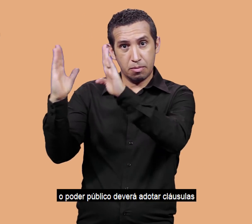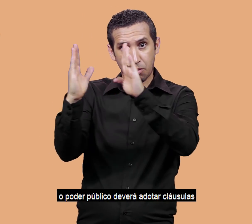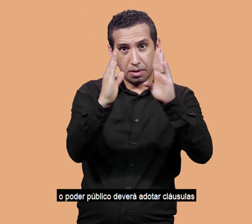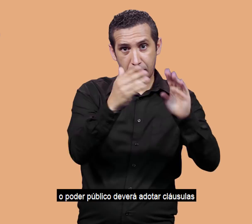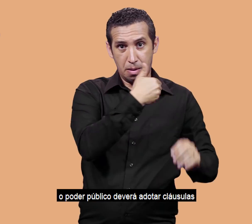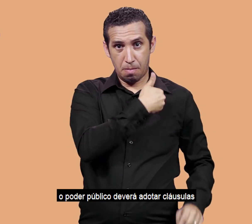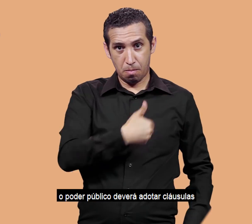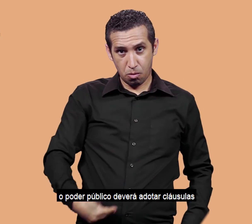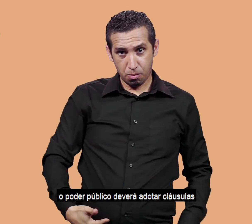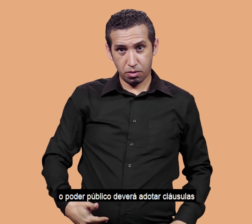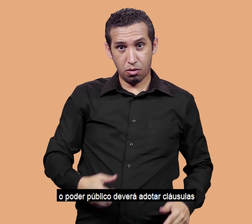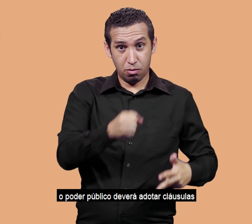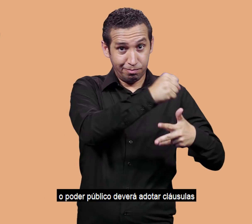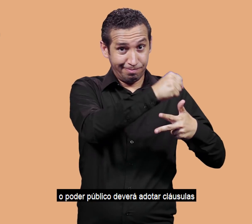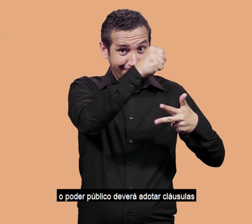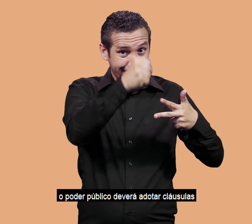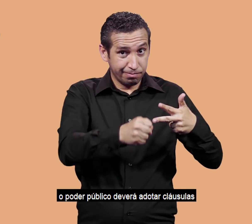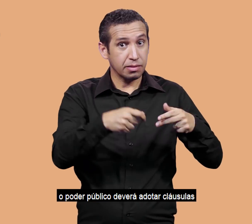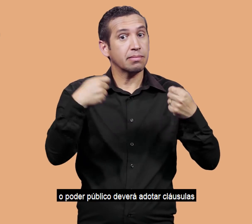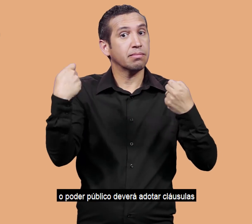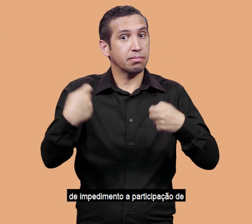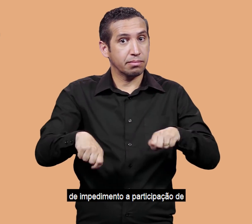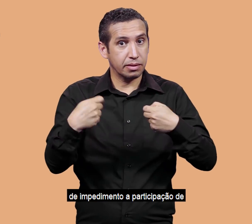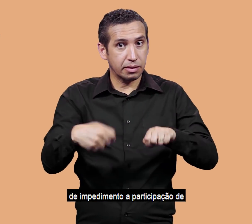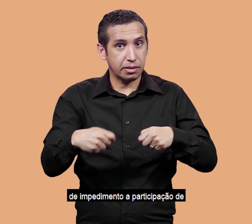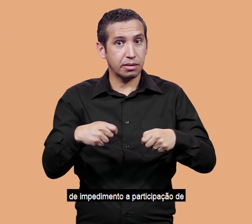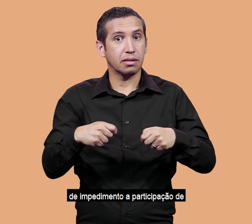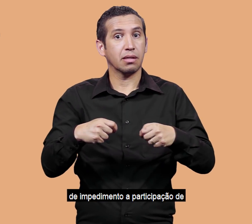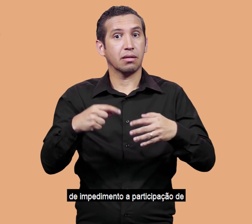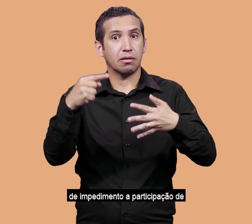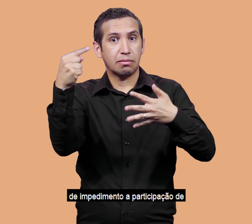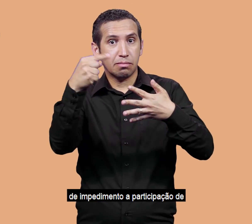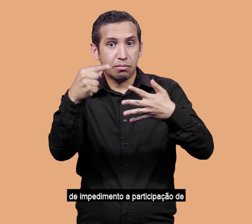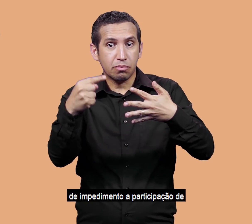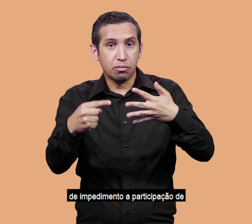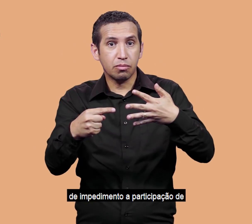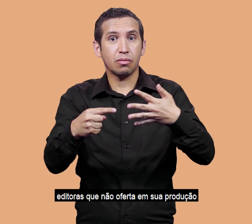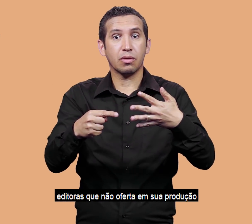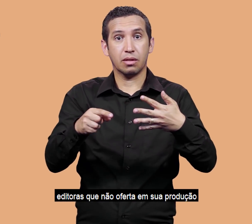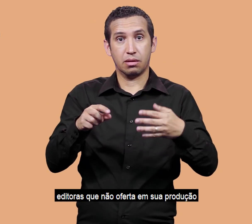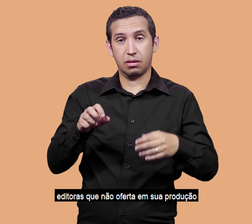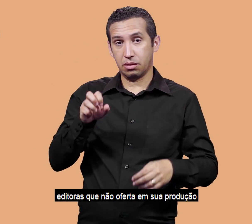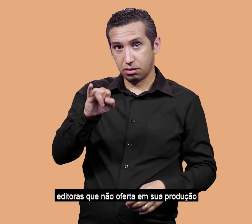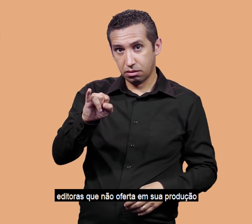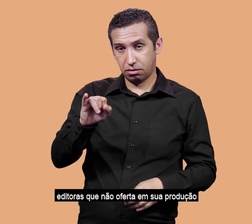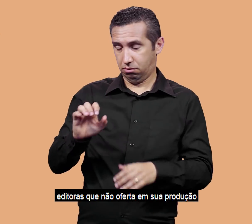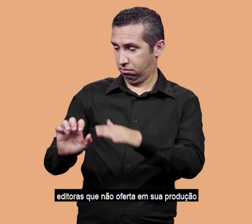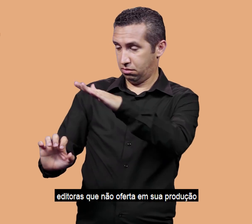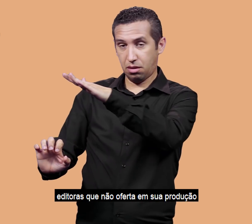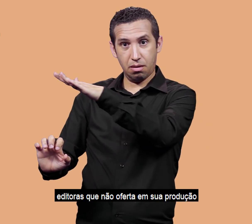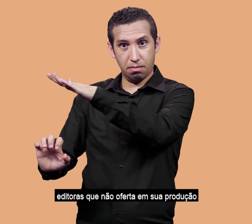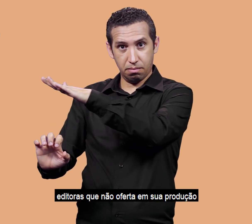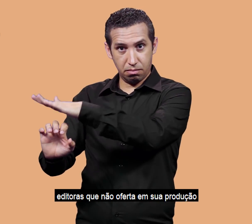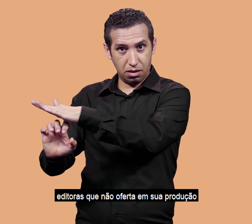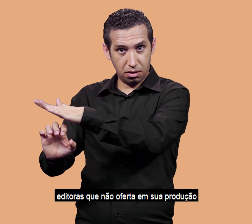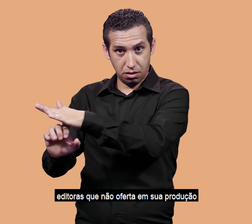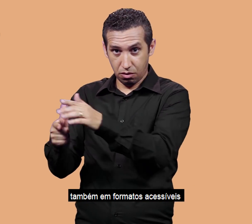poder público deverá adotar cláusulas de impedimento a participação de editoras que não oferta em sua produção